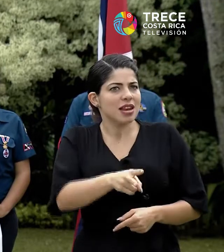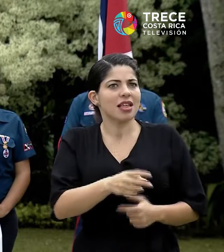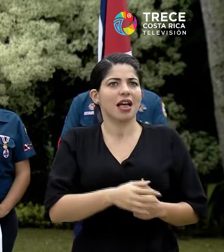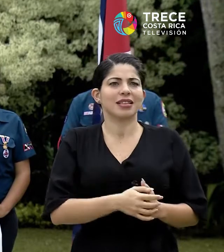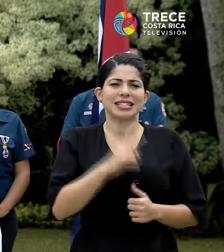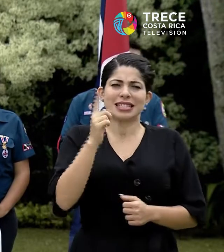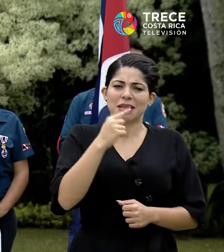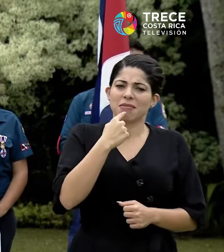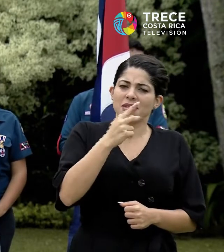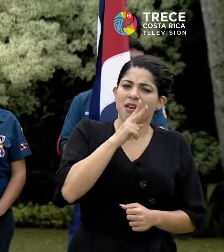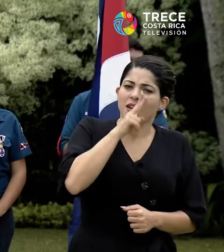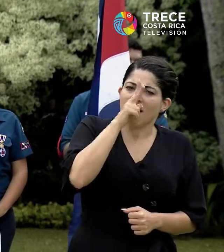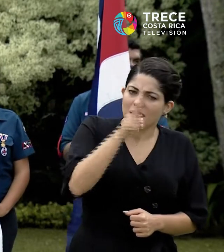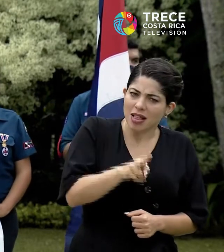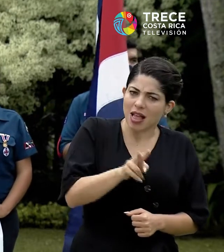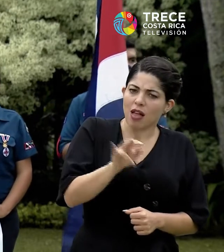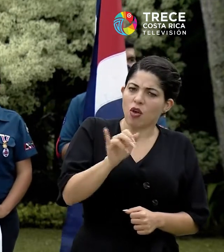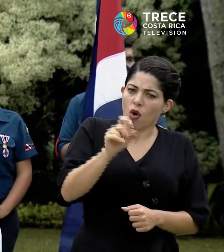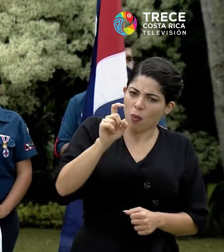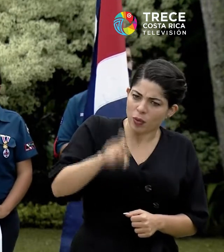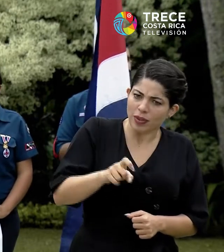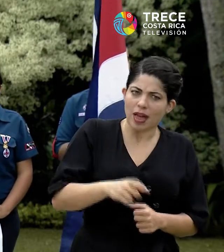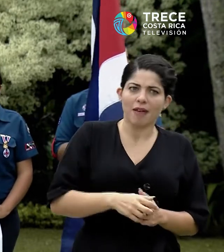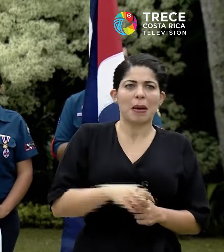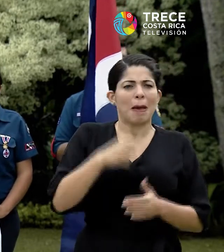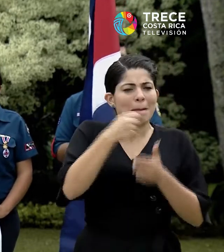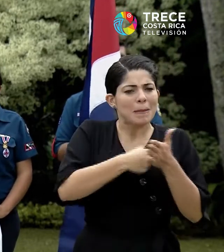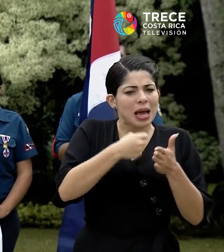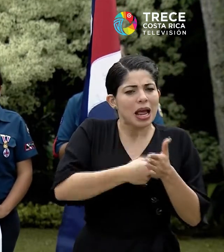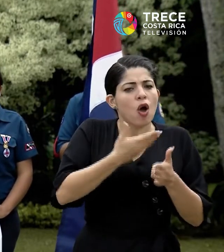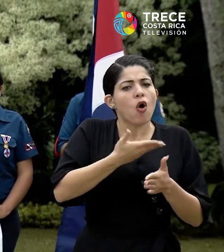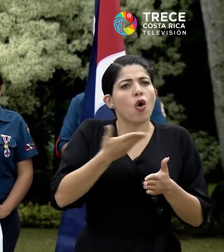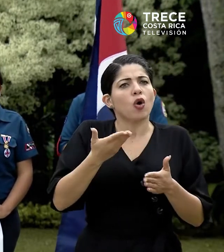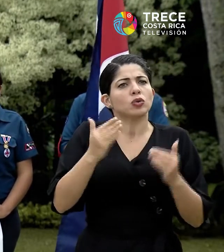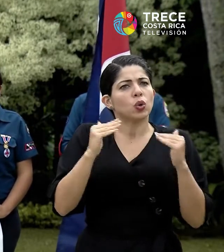diciendo la verdad como es y peleando por las cosas justas.